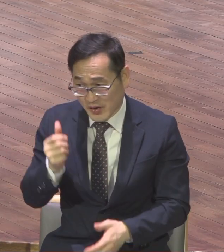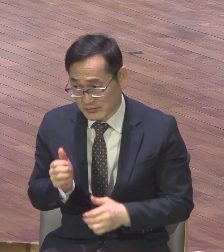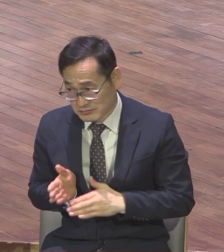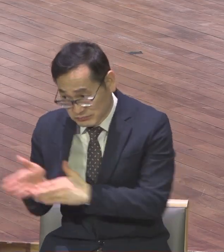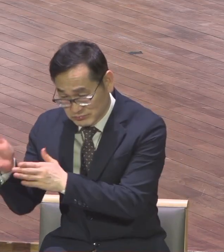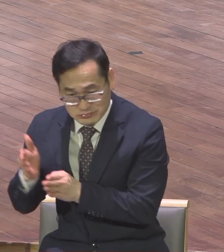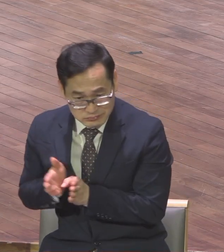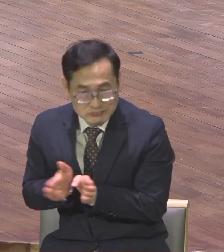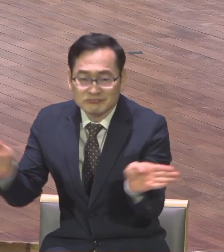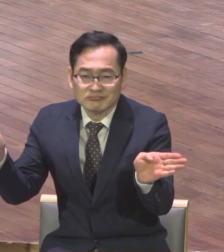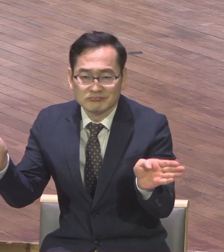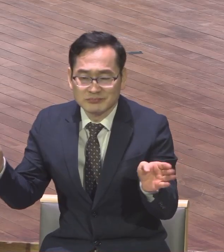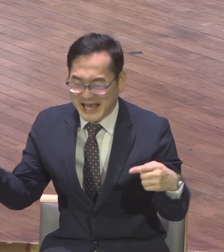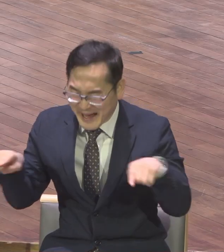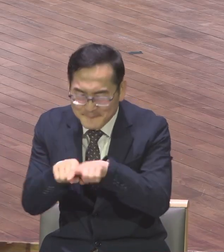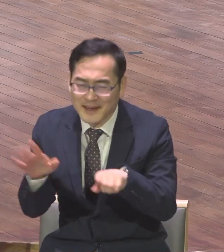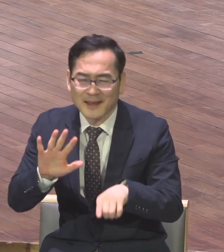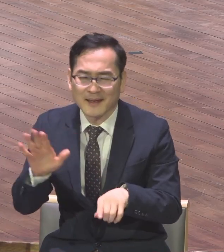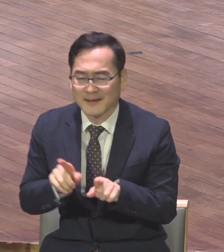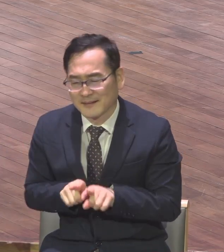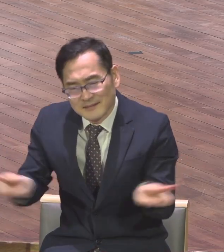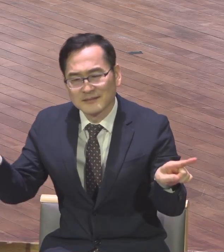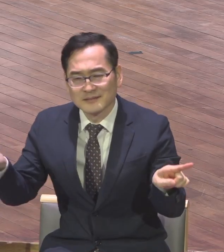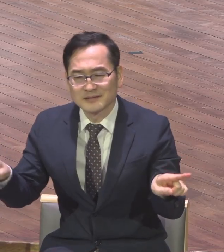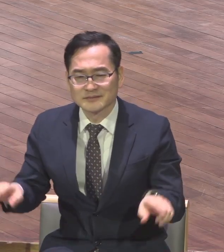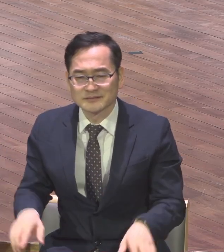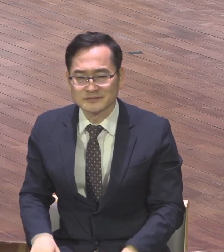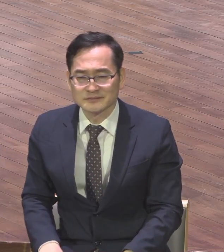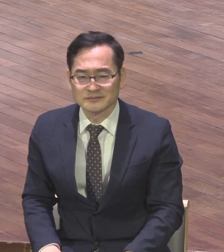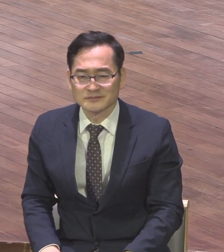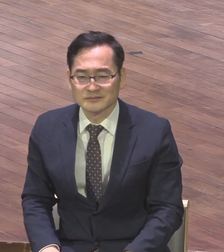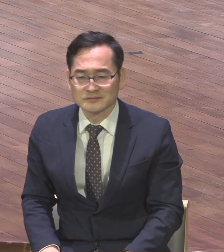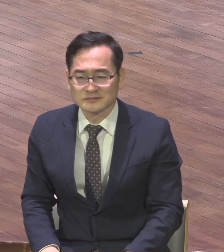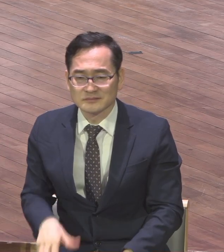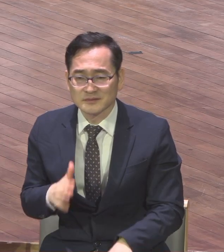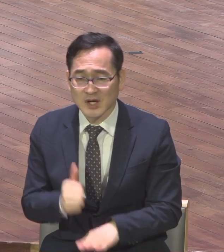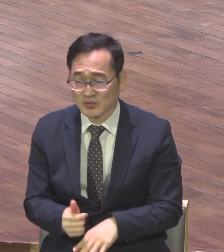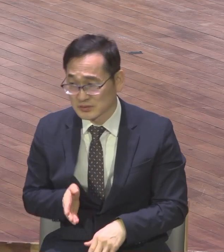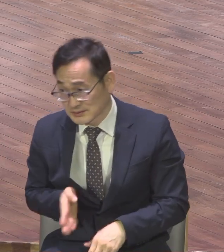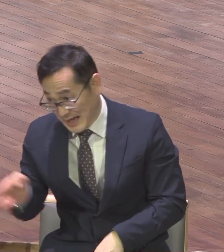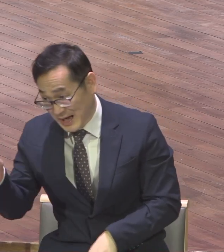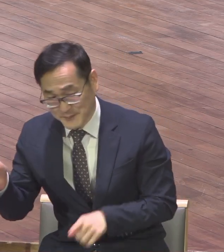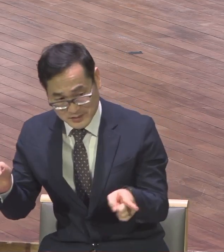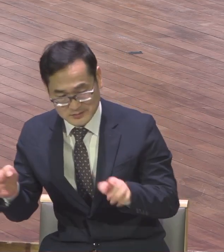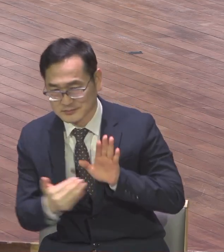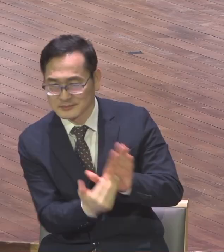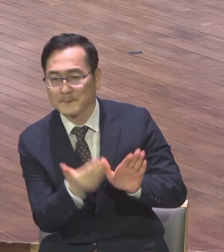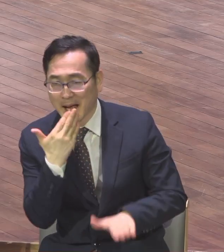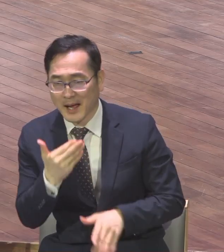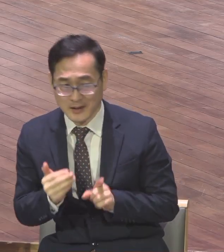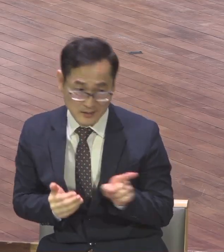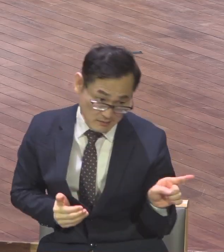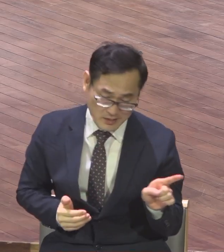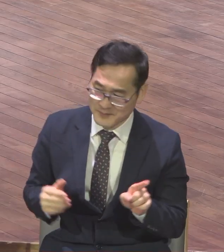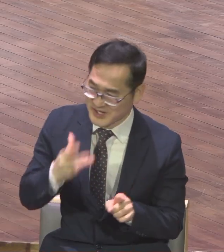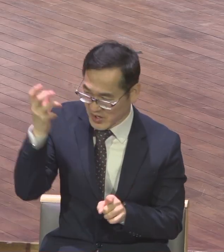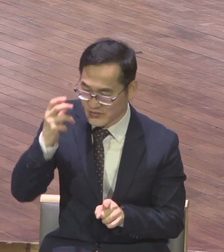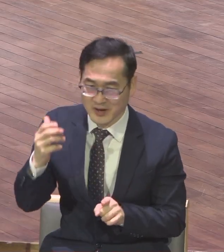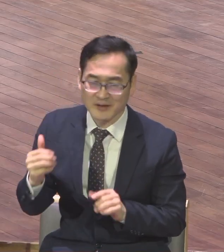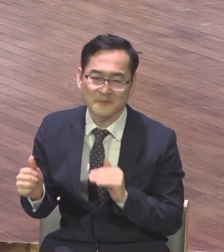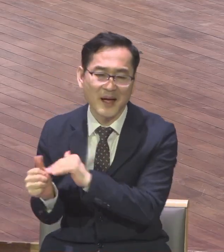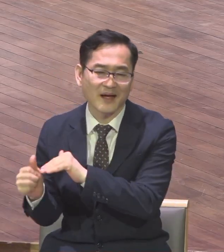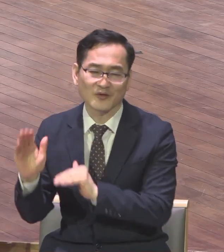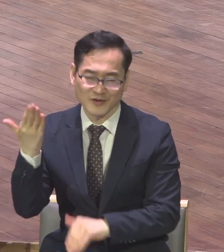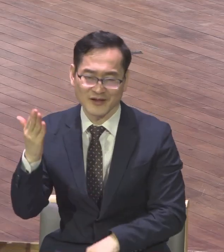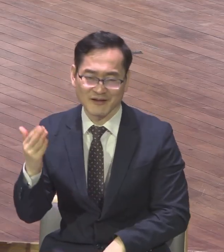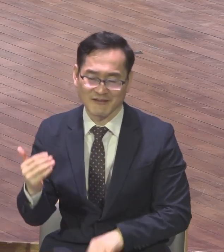거스리나니 이 둘이 서로 대적함으로 너희가 원하는 것을 하지 못하게 하려 함이라. 여기서